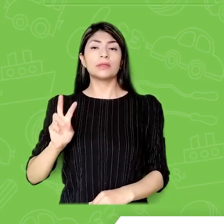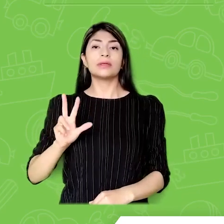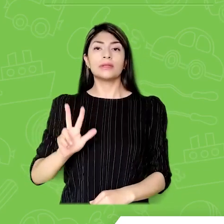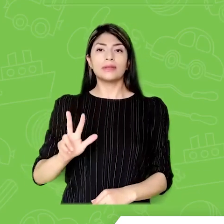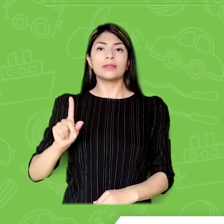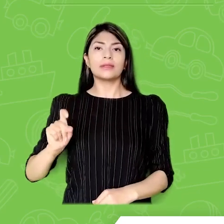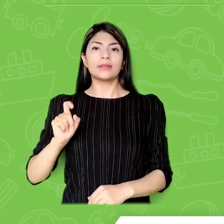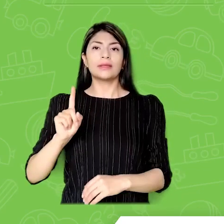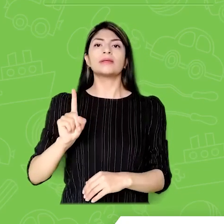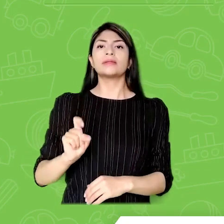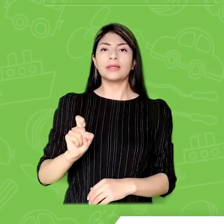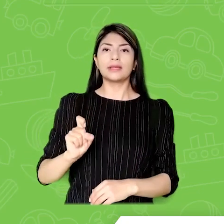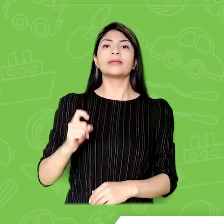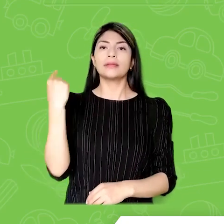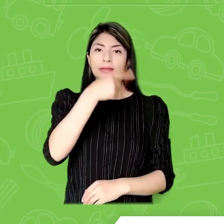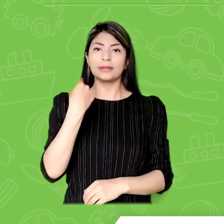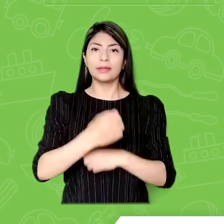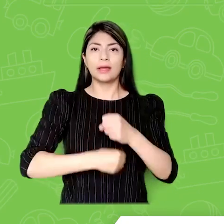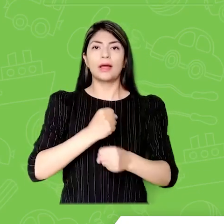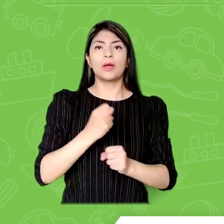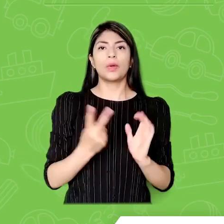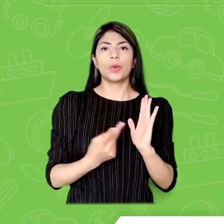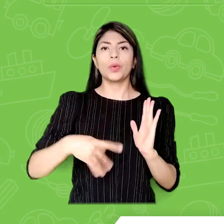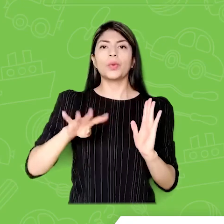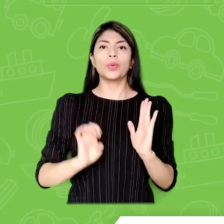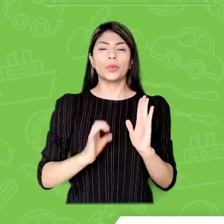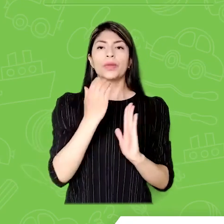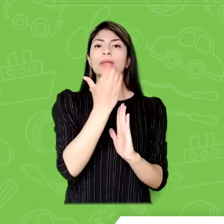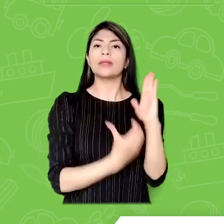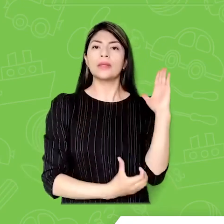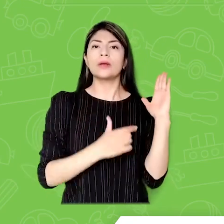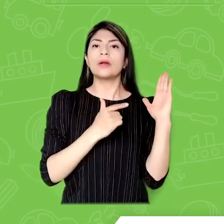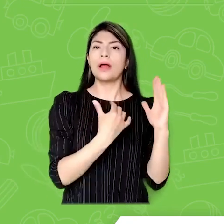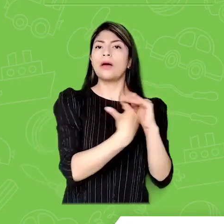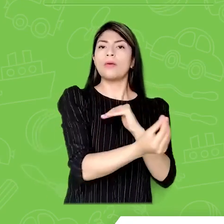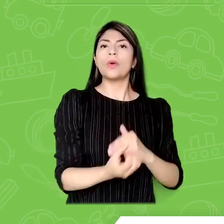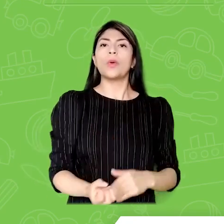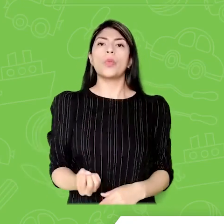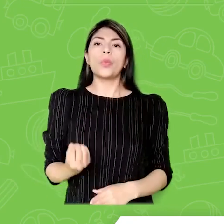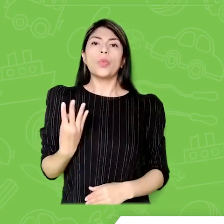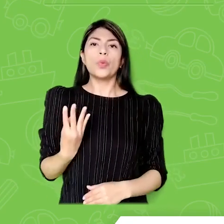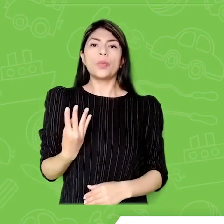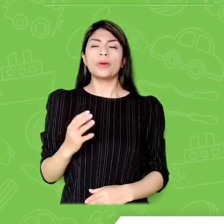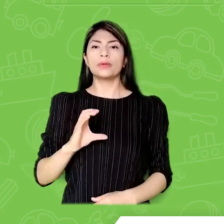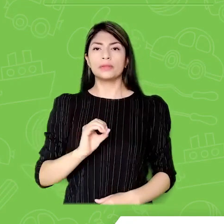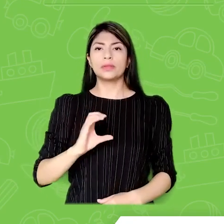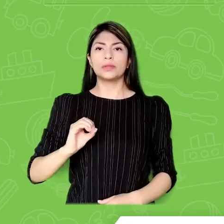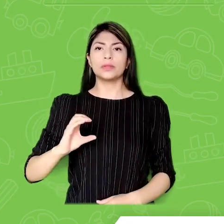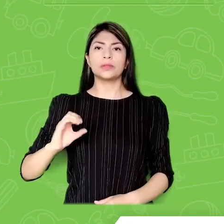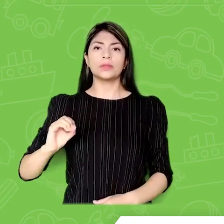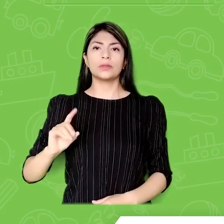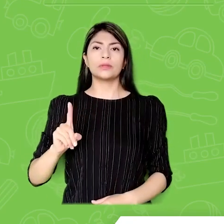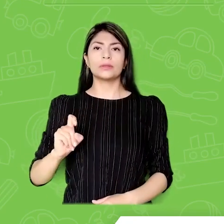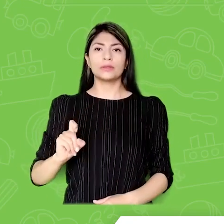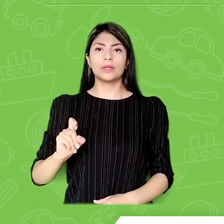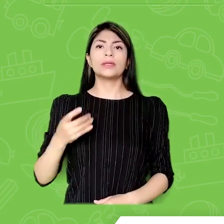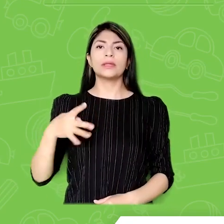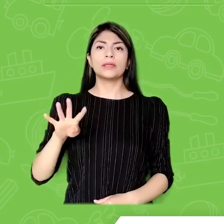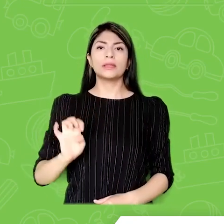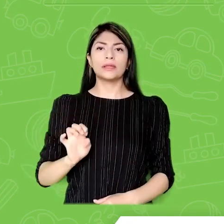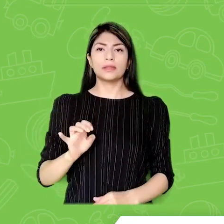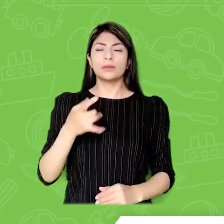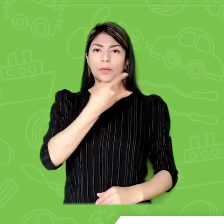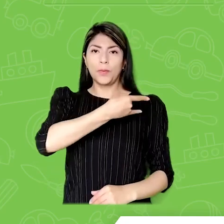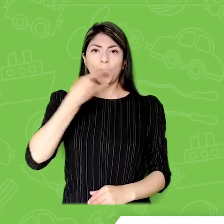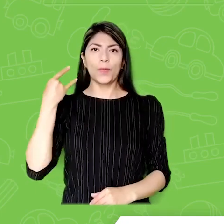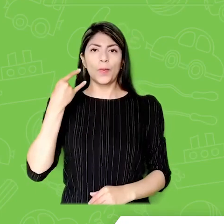2019-1000008736 del 6 de septiembre de 2019 y circulares externas número 0006 del 19 de